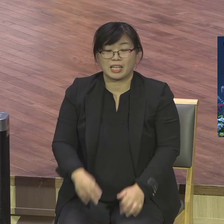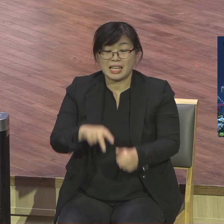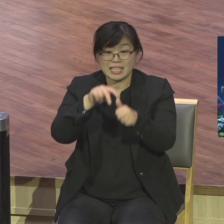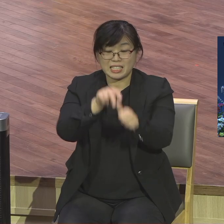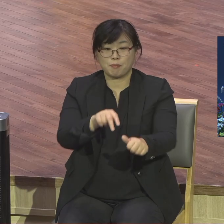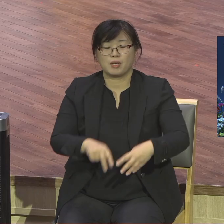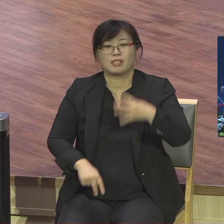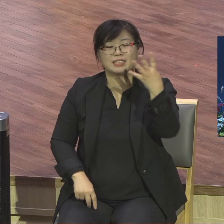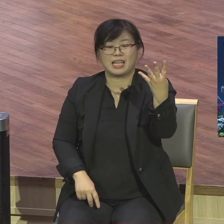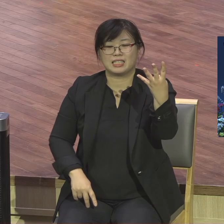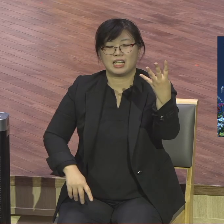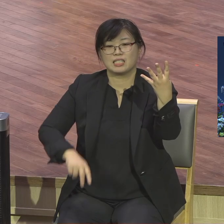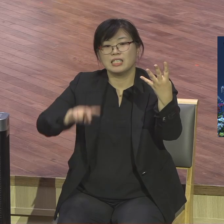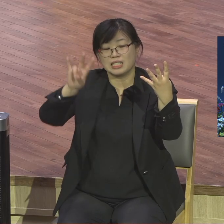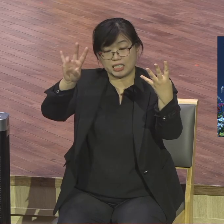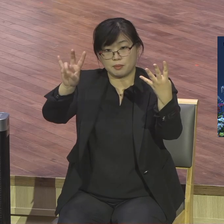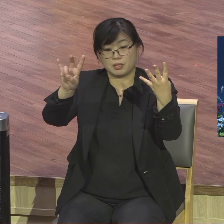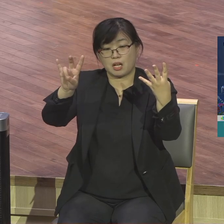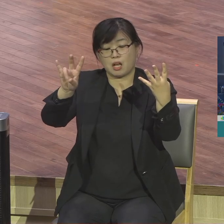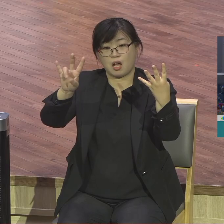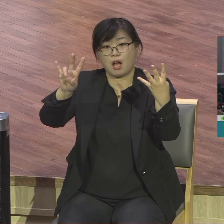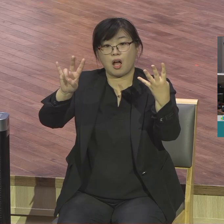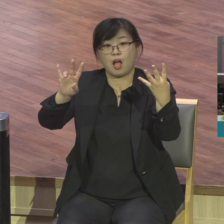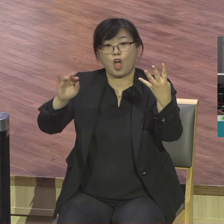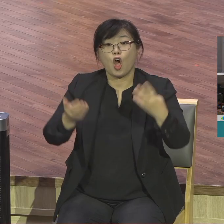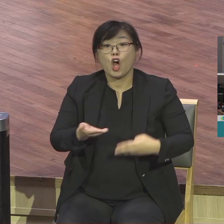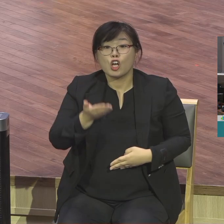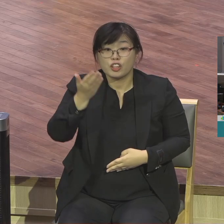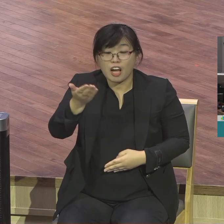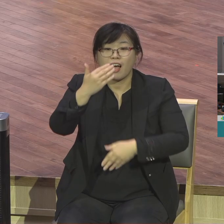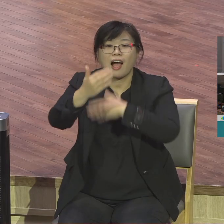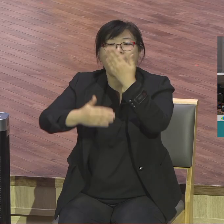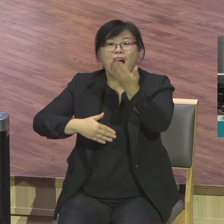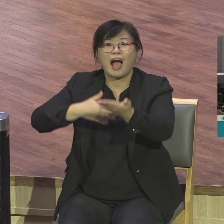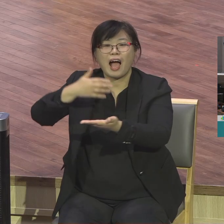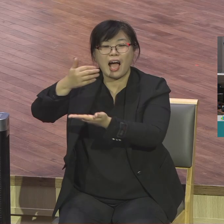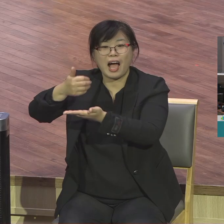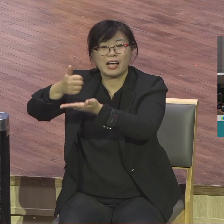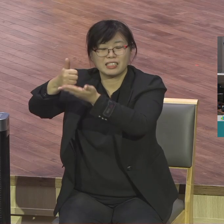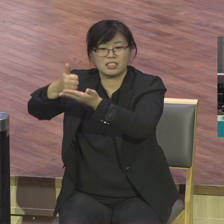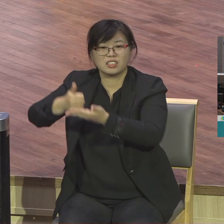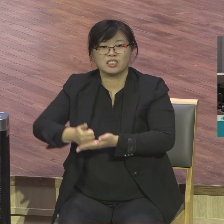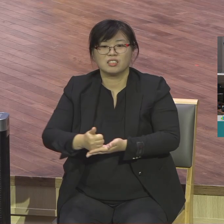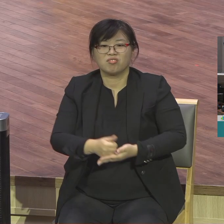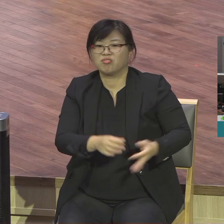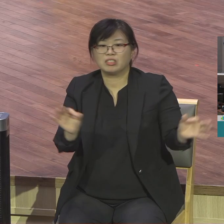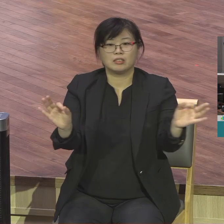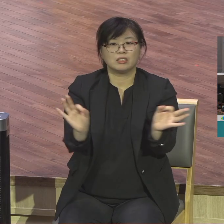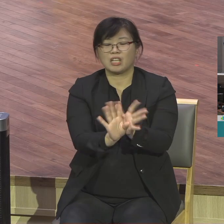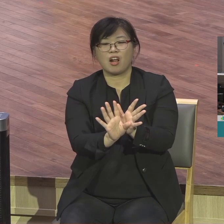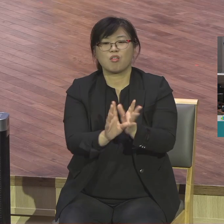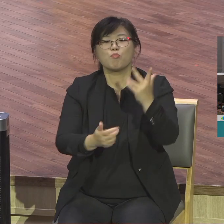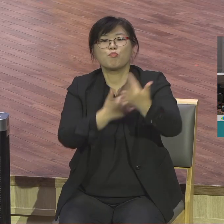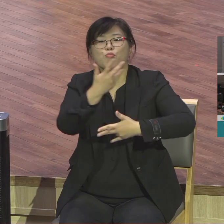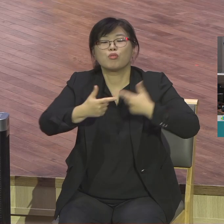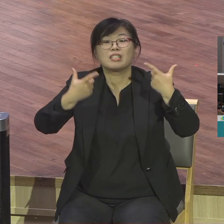4장 24절에 이렇게 말씀하셨어요 너 하나님 여호와는 소멸을 하는 불이시오